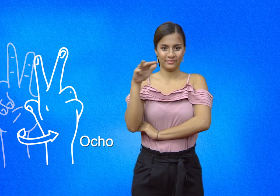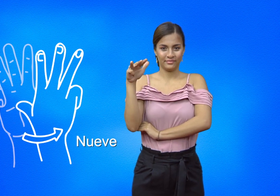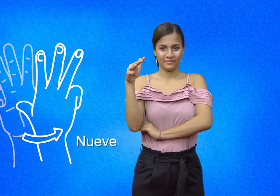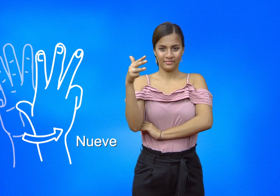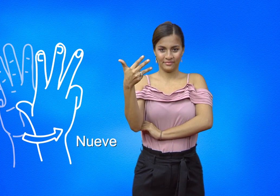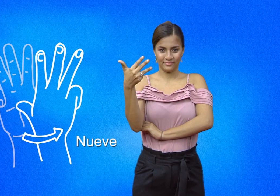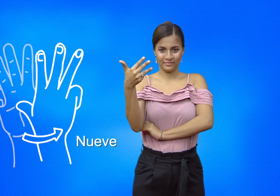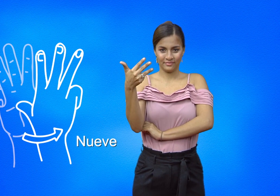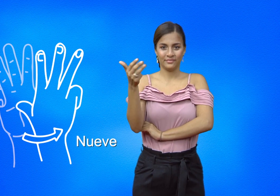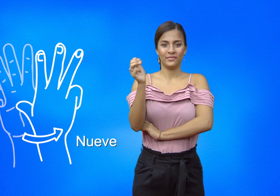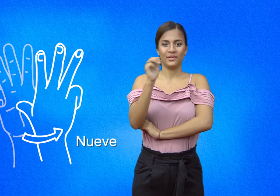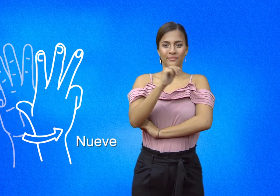9